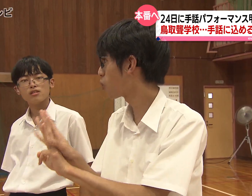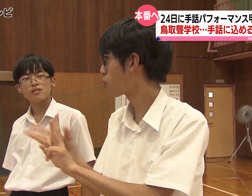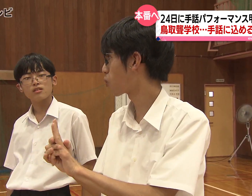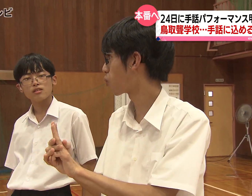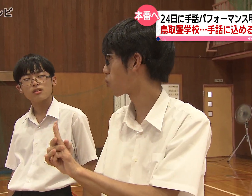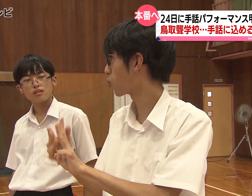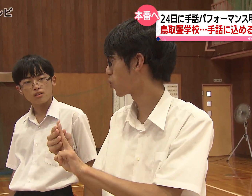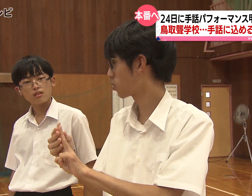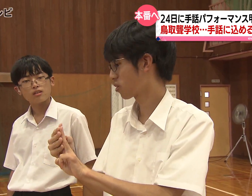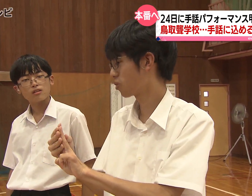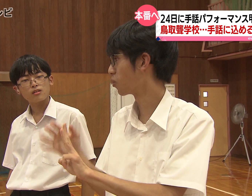助け合います。